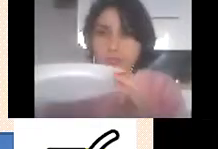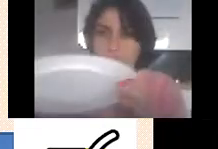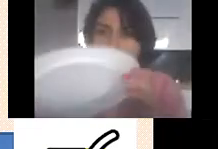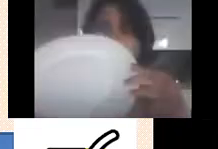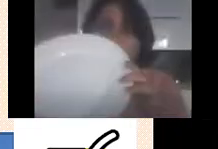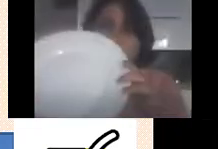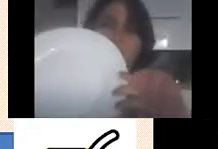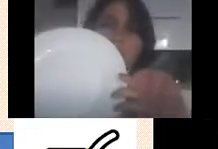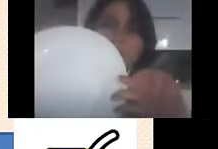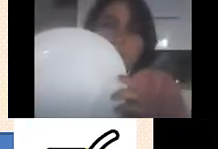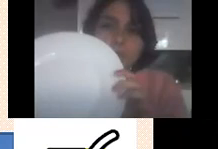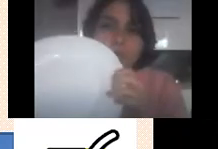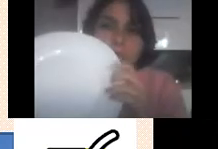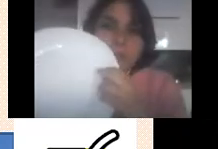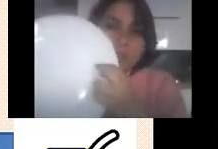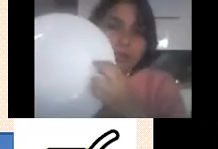¿Lo ves?